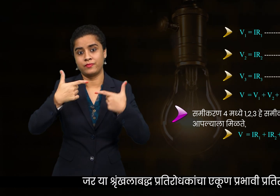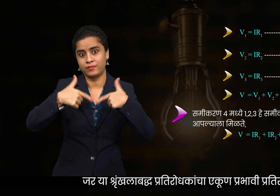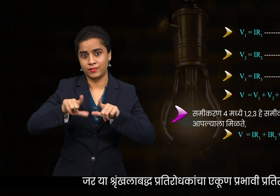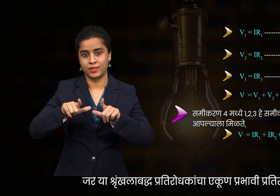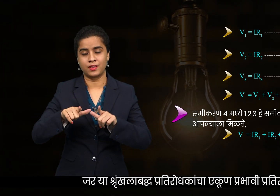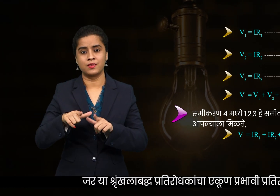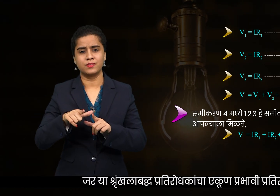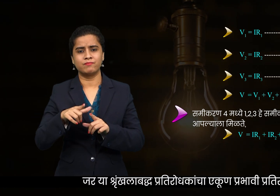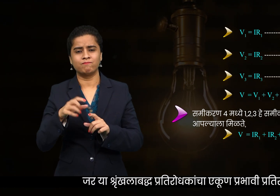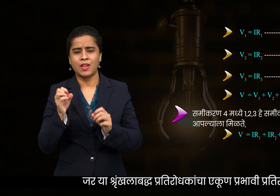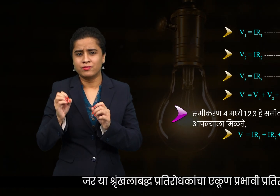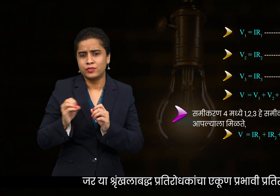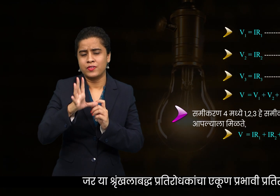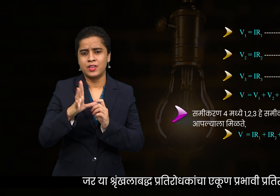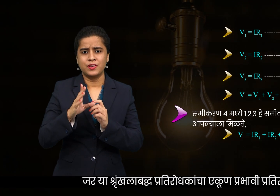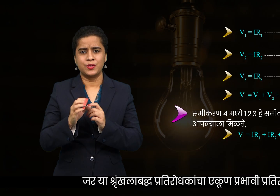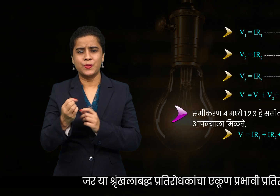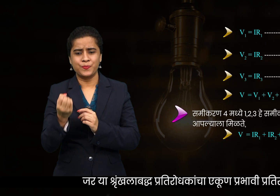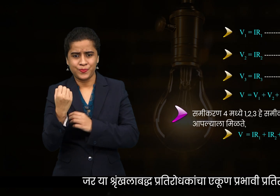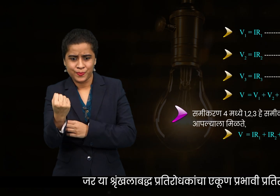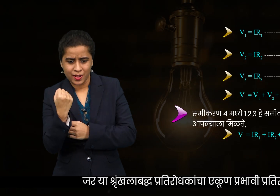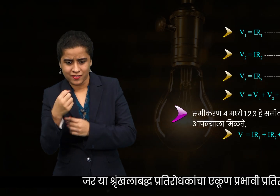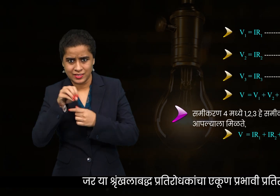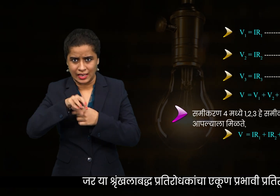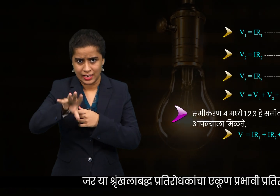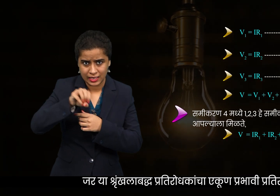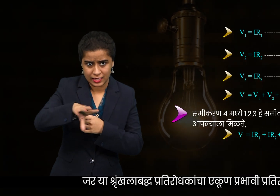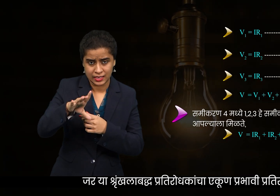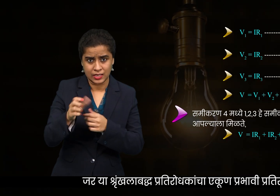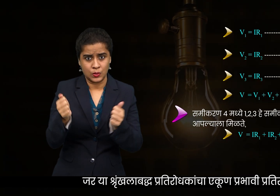जर या शृंखलाबद्ध प्रतिरोधकांचा एकूण प्रभावी प्रतिरोध